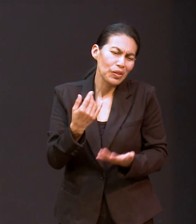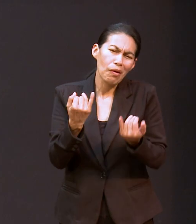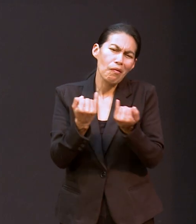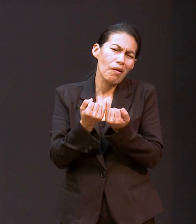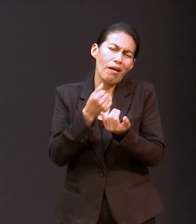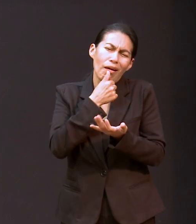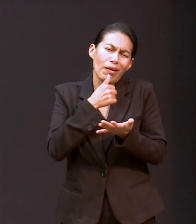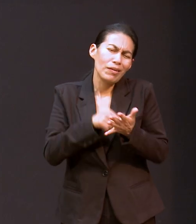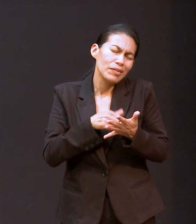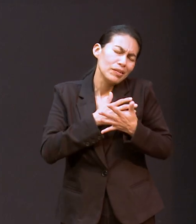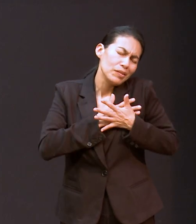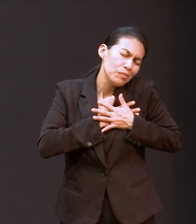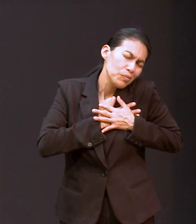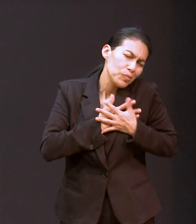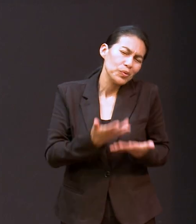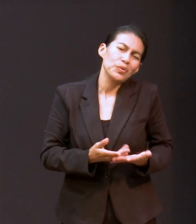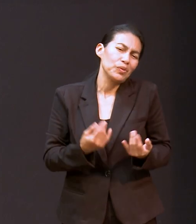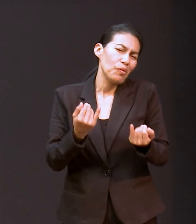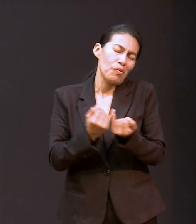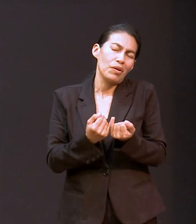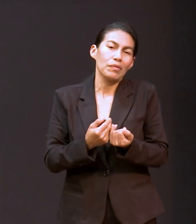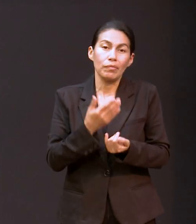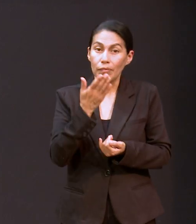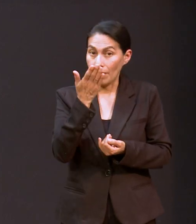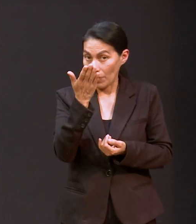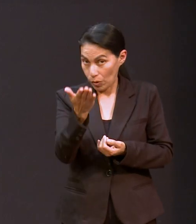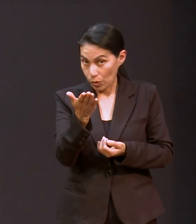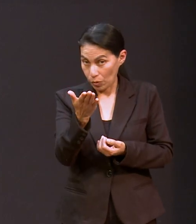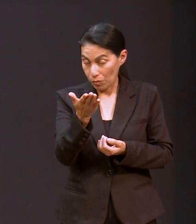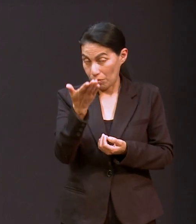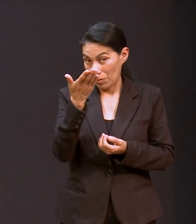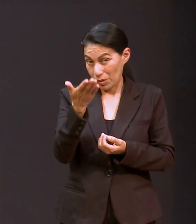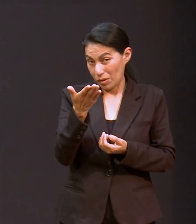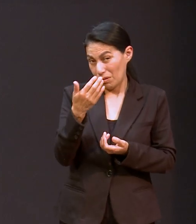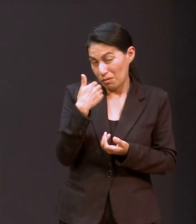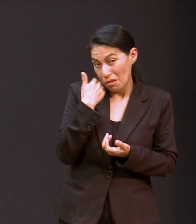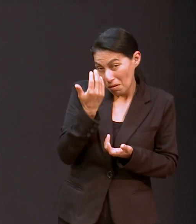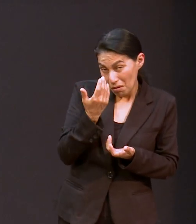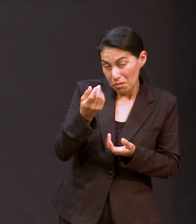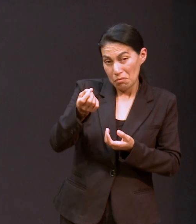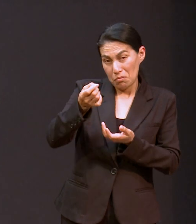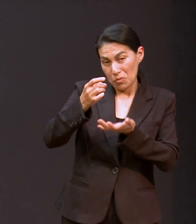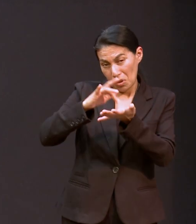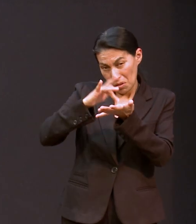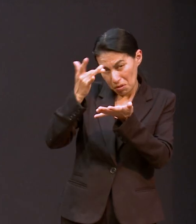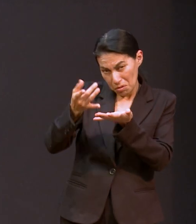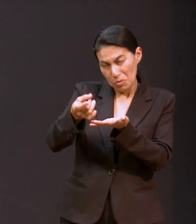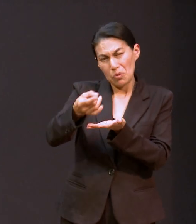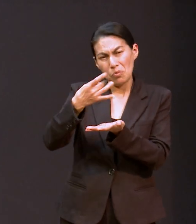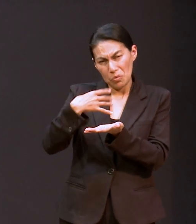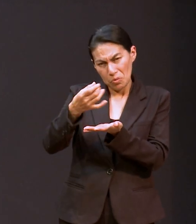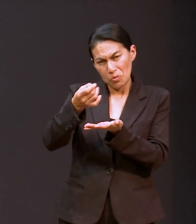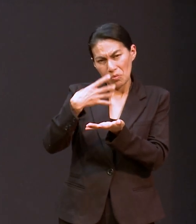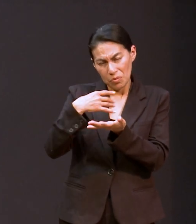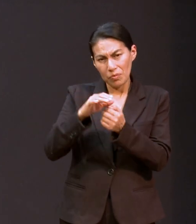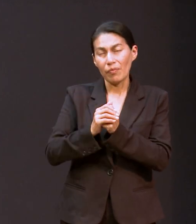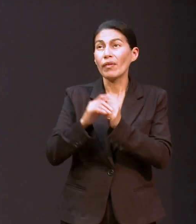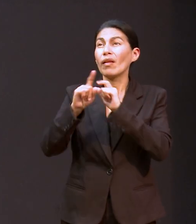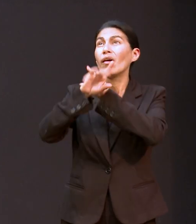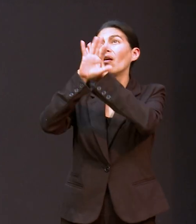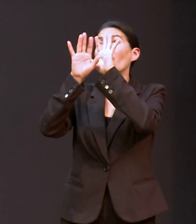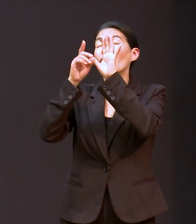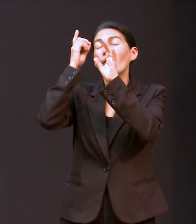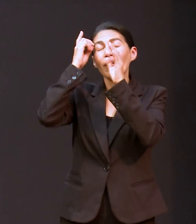cartas de amor en este mundo Así que si tú tienes algún pedido algún agradecimiento y quieres darle Gloria a Dios